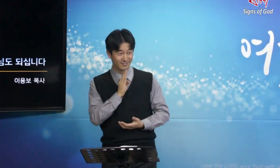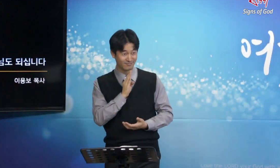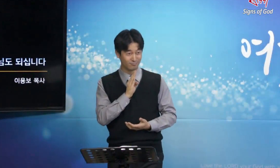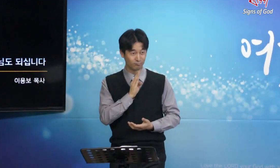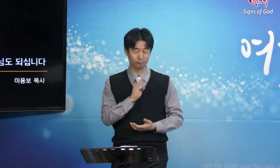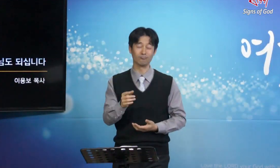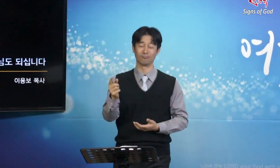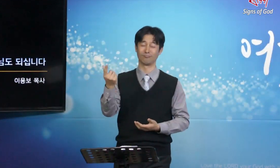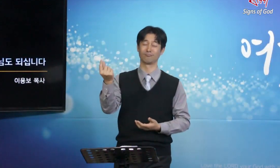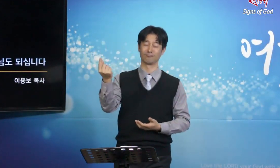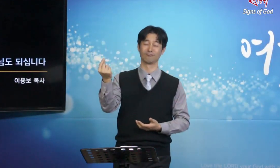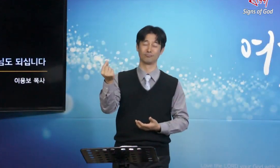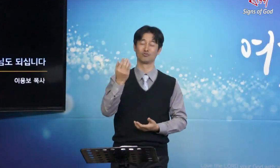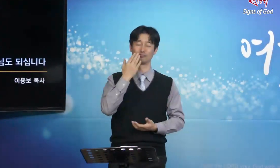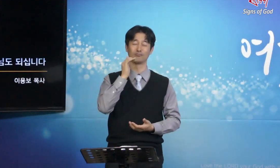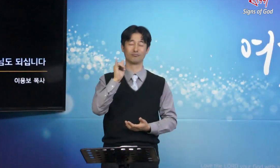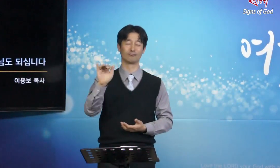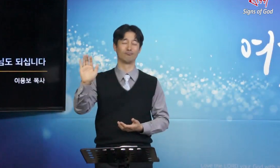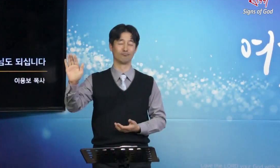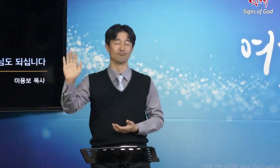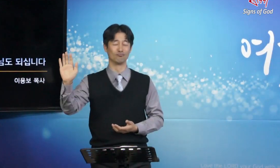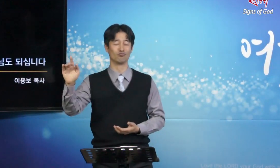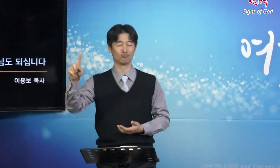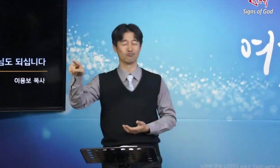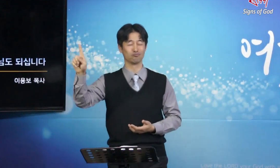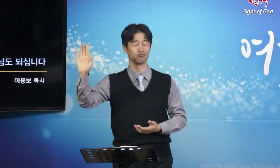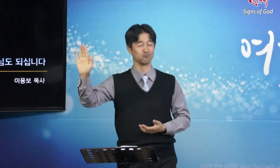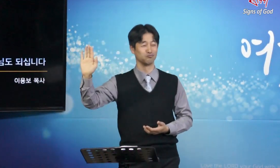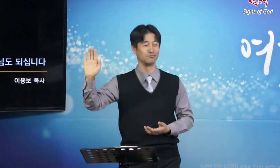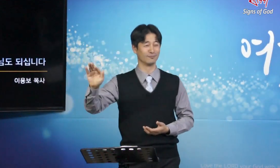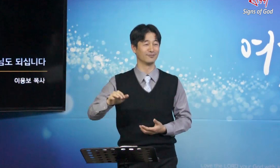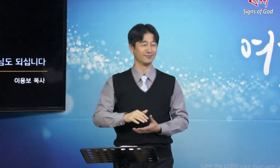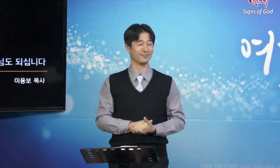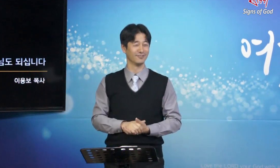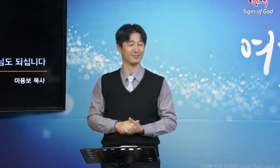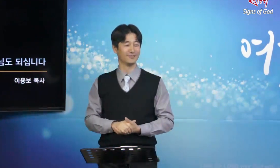맞죠? 맞습니다. 그렇게 생각하죠. 네.